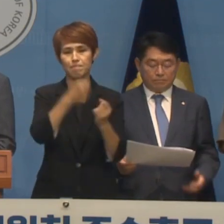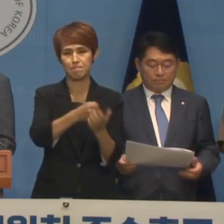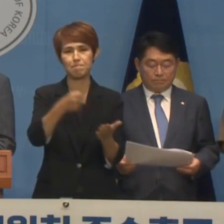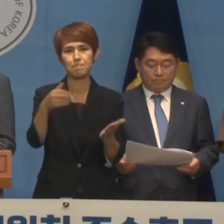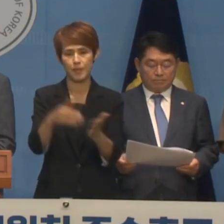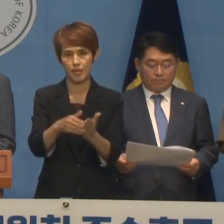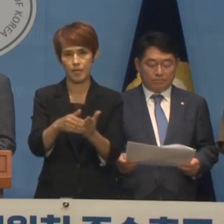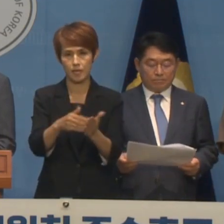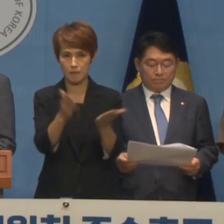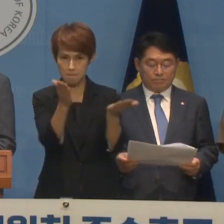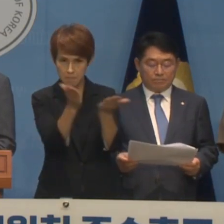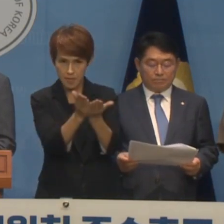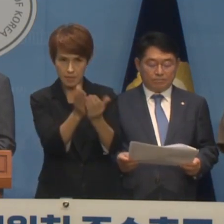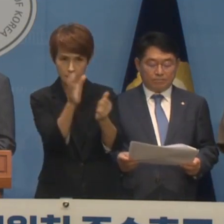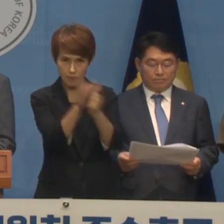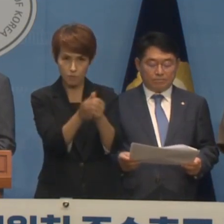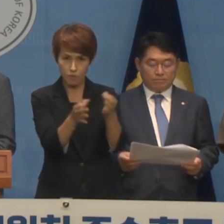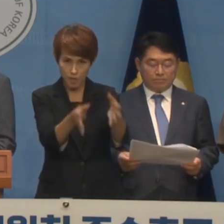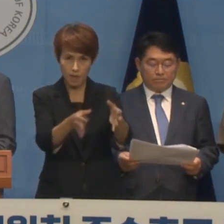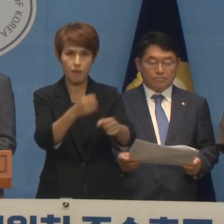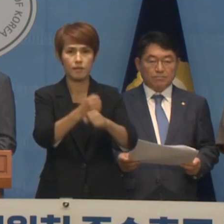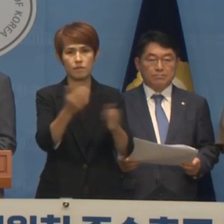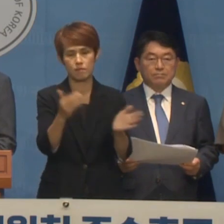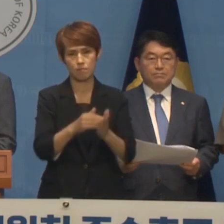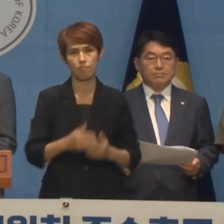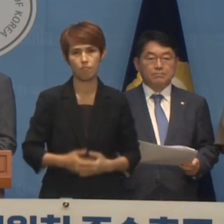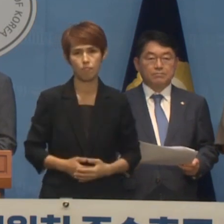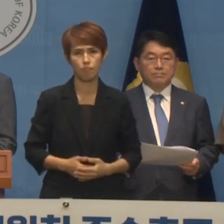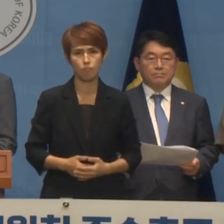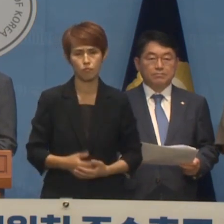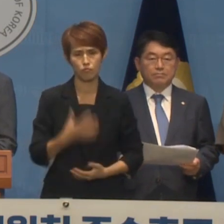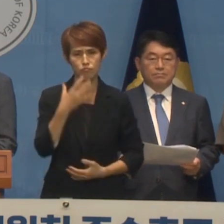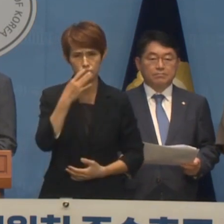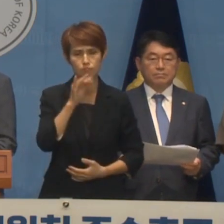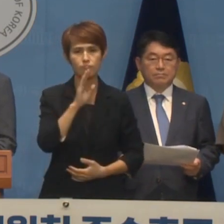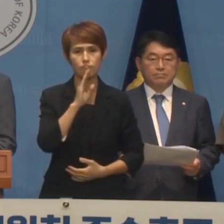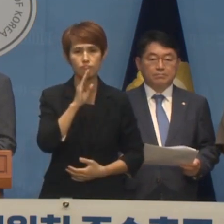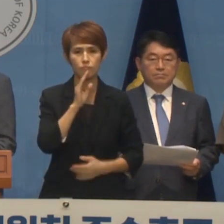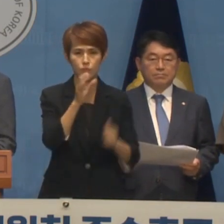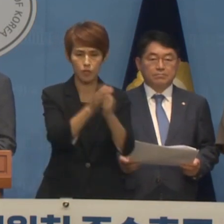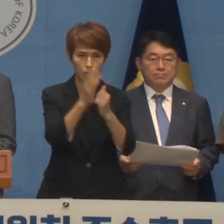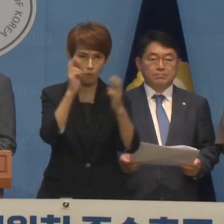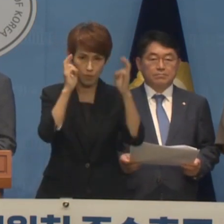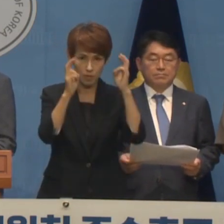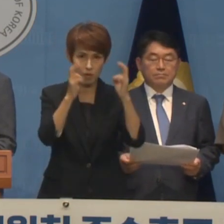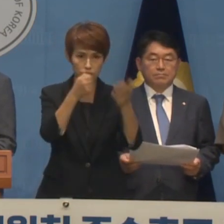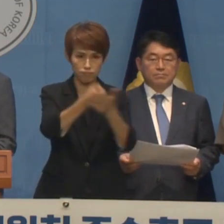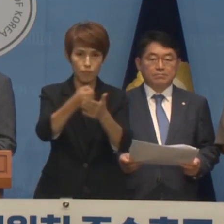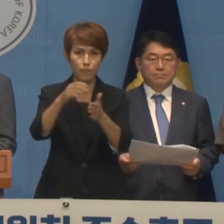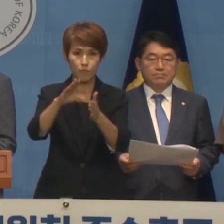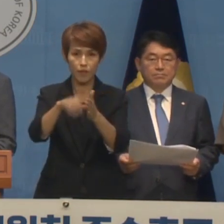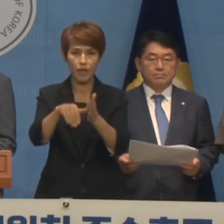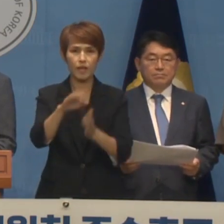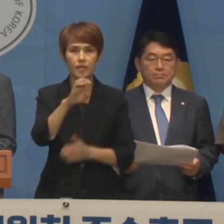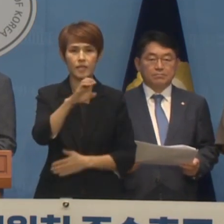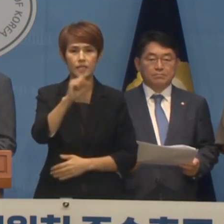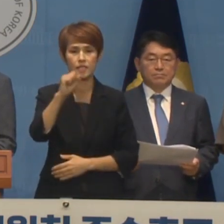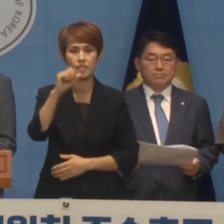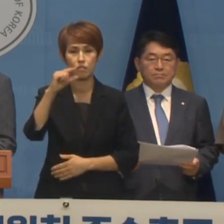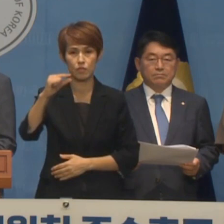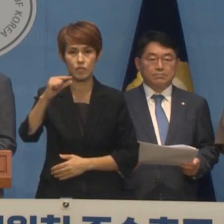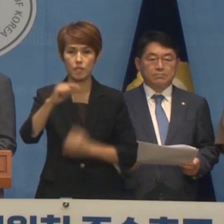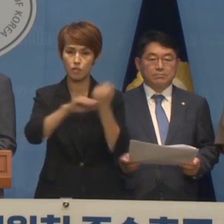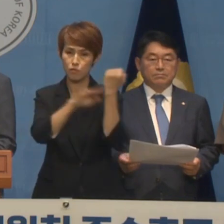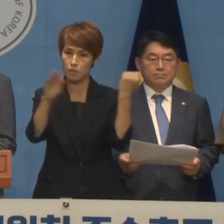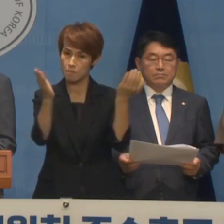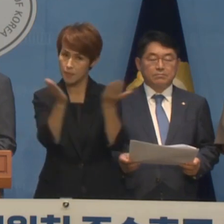기준에 맞는 책임 투자를 규범화하였습니다. 당연한 결과로 위탁운용사 선정에 있어서도 ESG 기준에 부합하는지